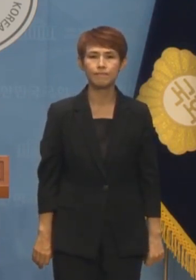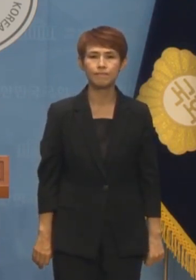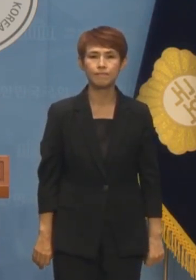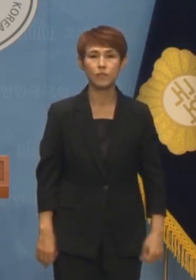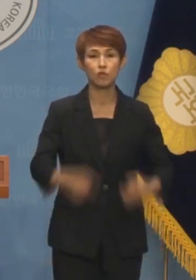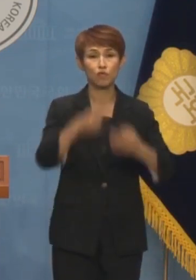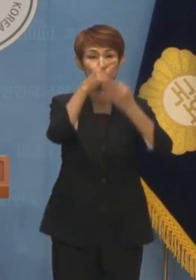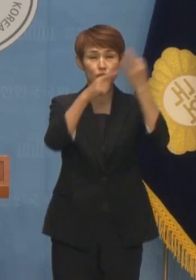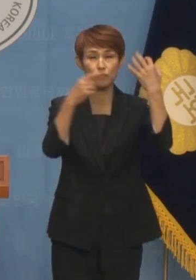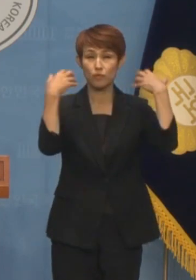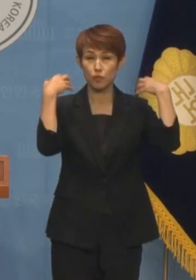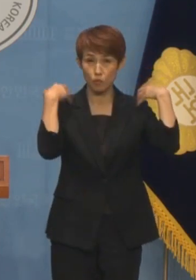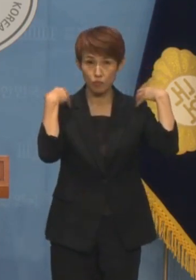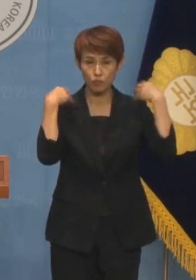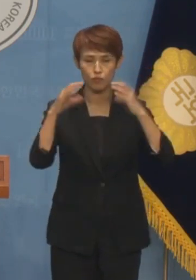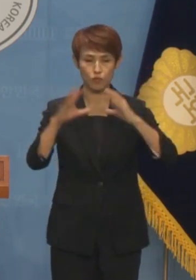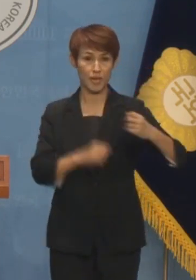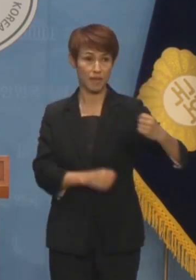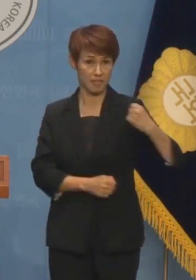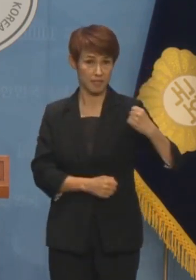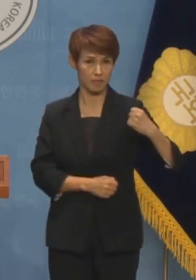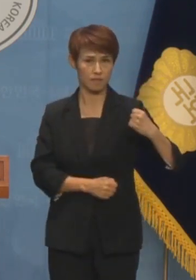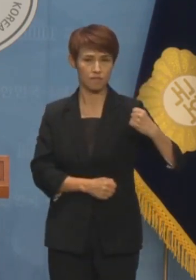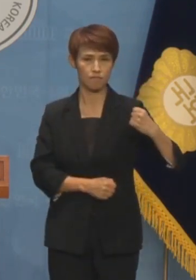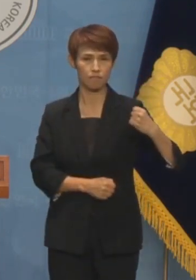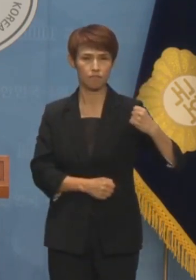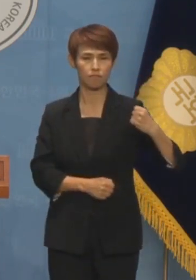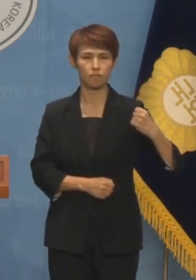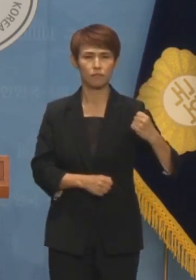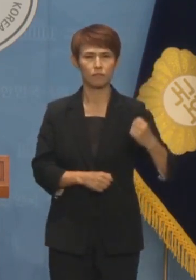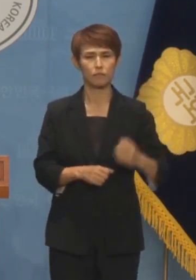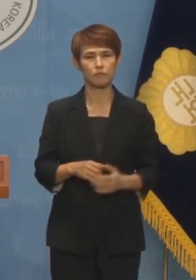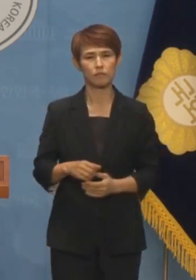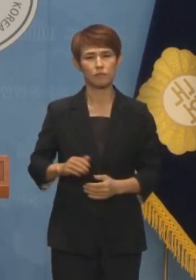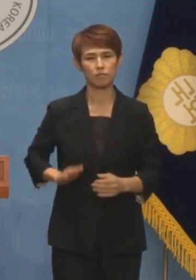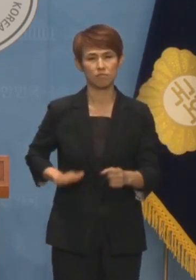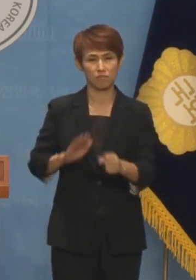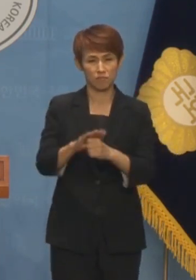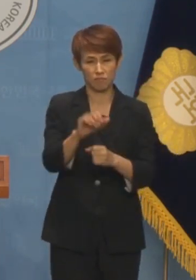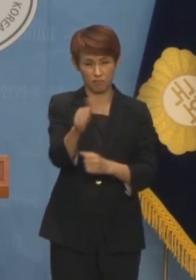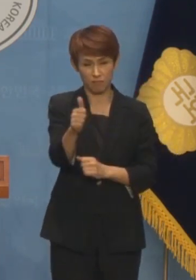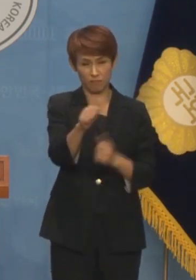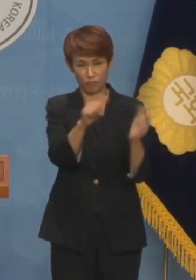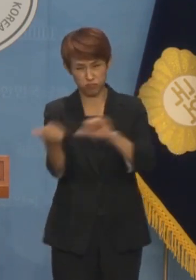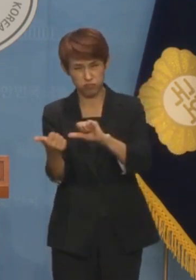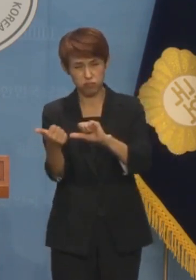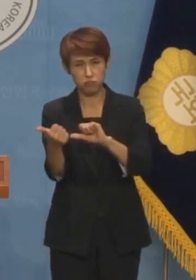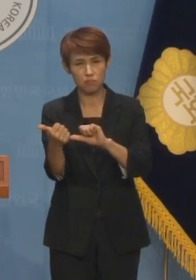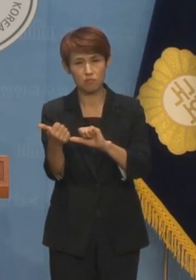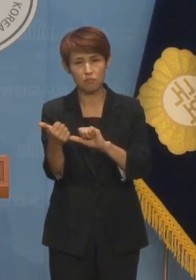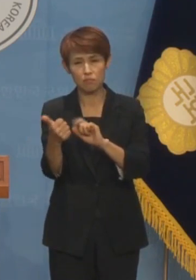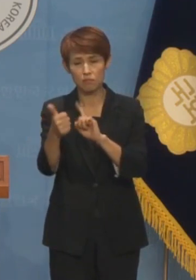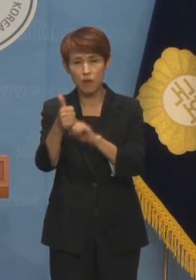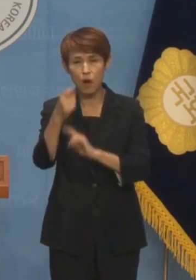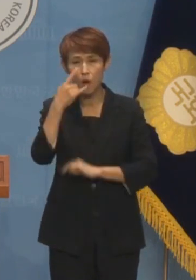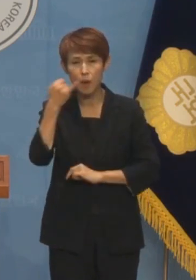윤석열 정부와 국민의힘은 순직 해병 어머니의 눈물 어린 회소가 들리지 않습니까?